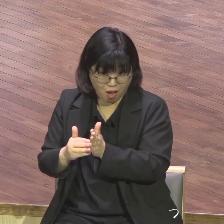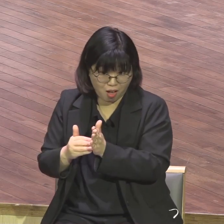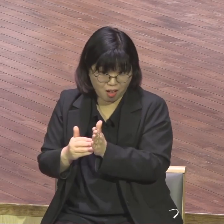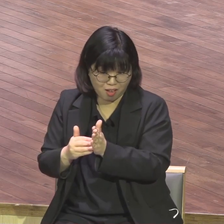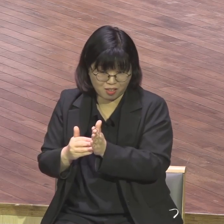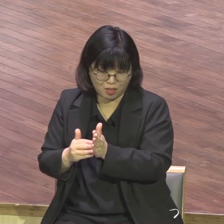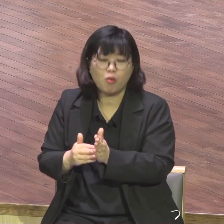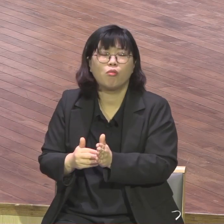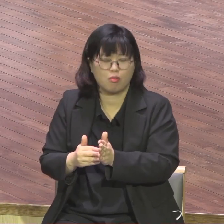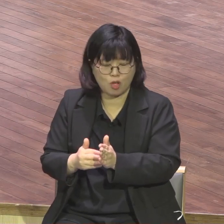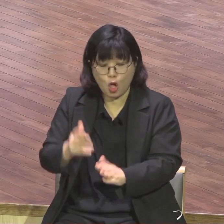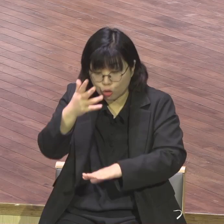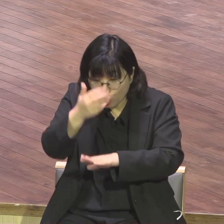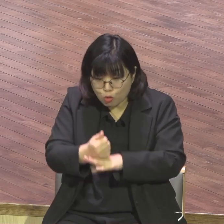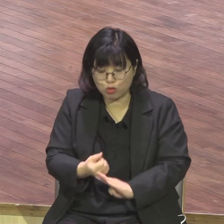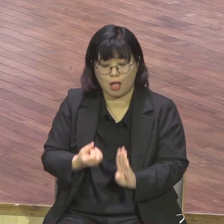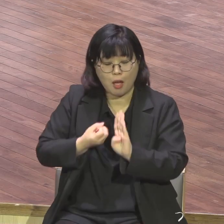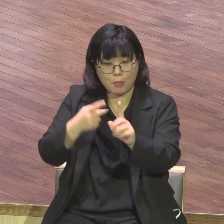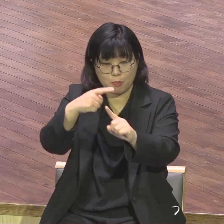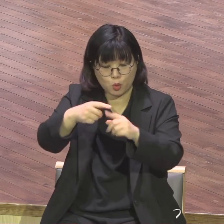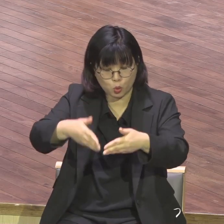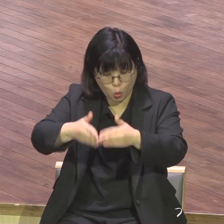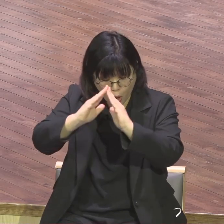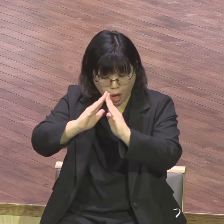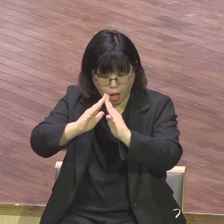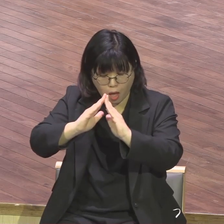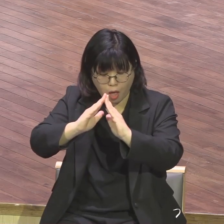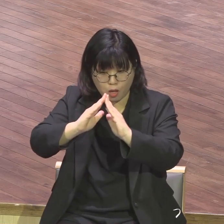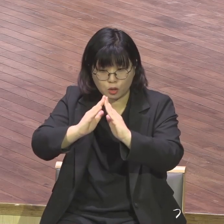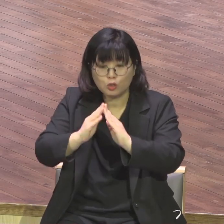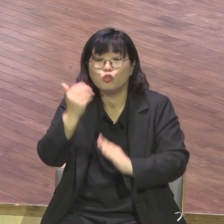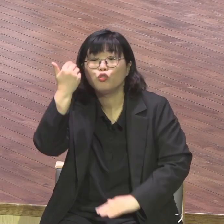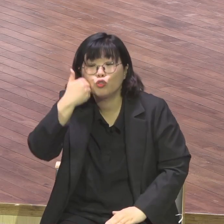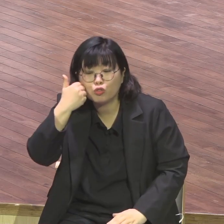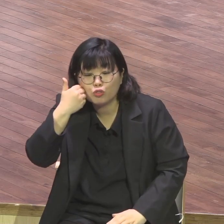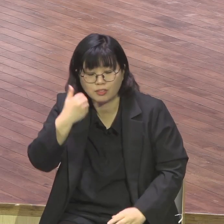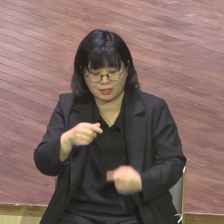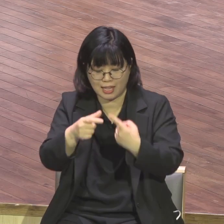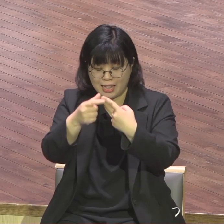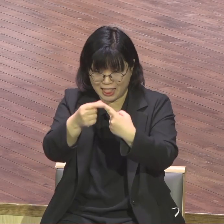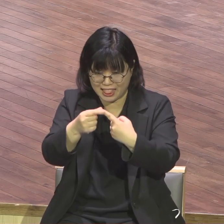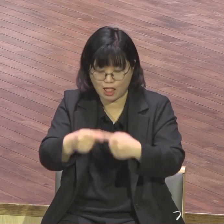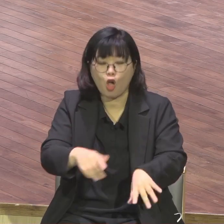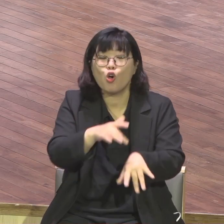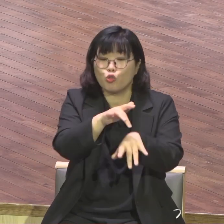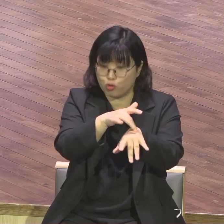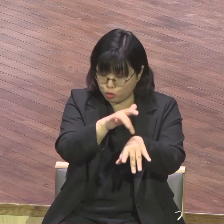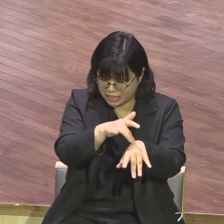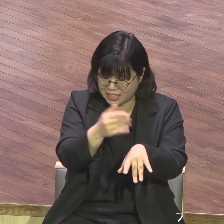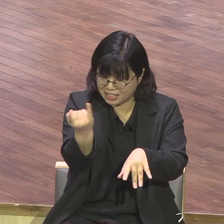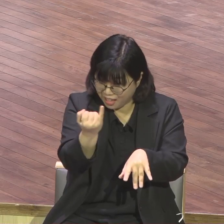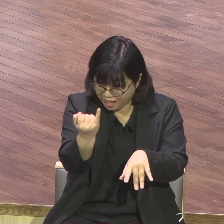간수, 바울 이 세 사람이 삼위일체를 가대 가지고 빌립보 교회를 세웁니다.